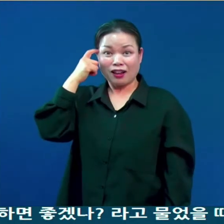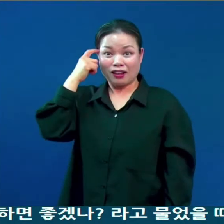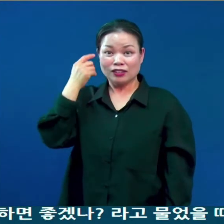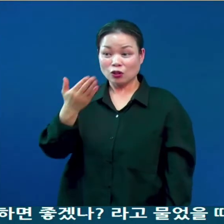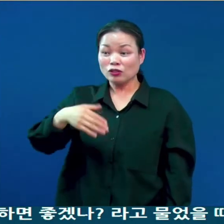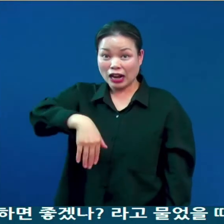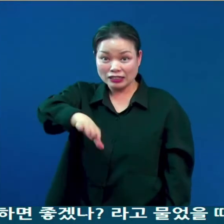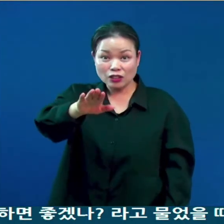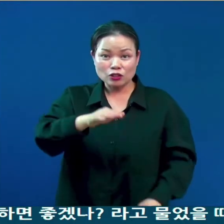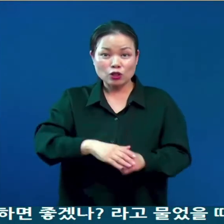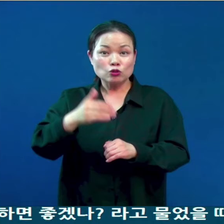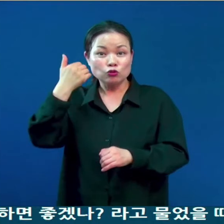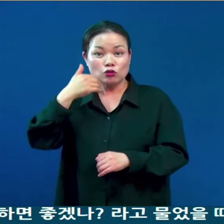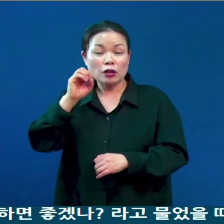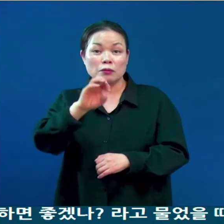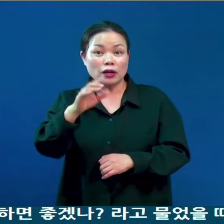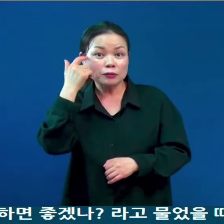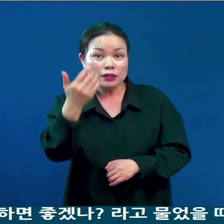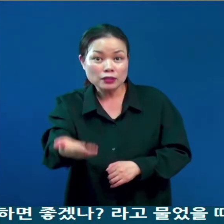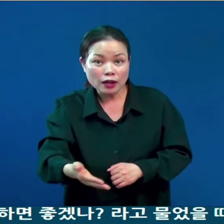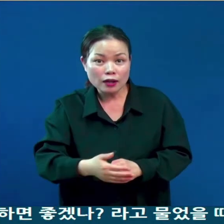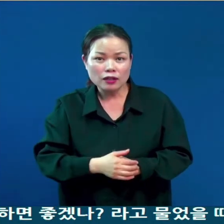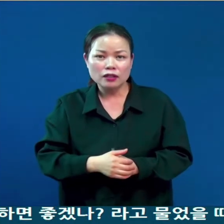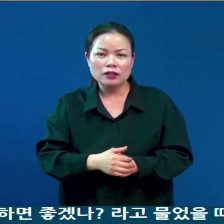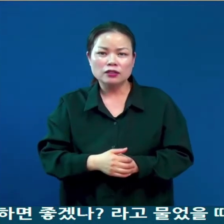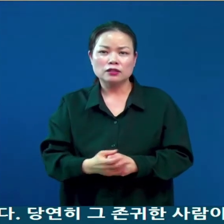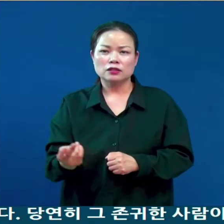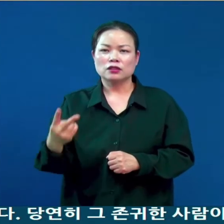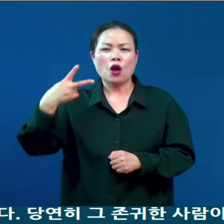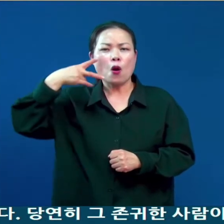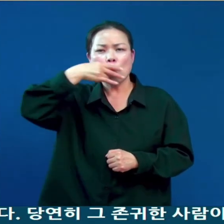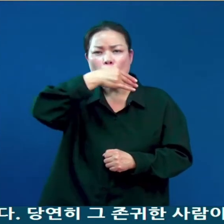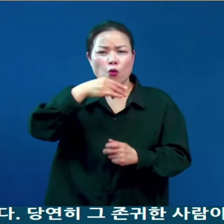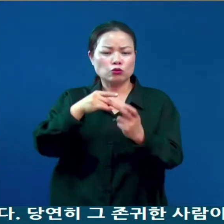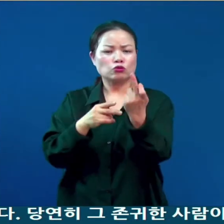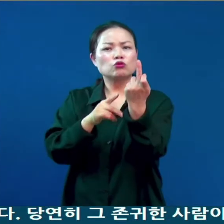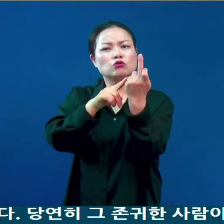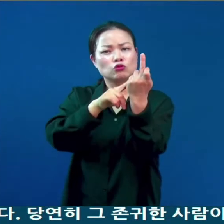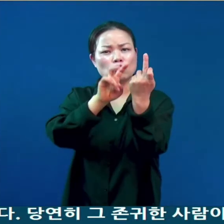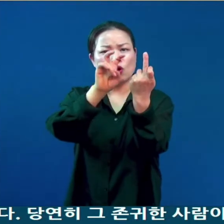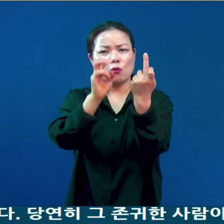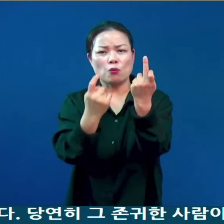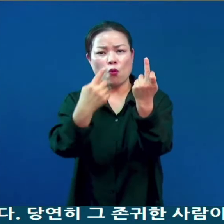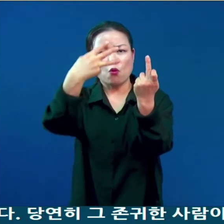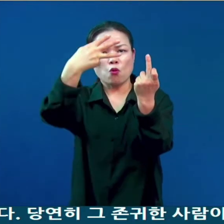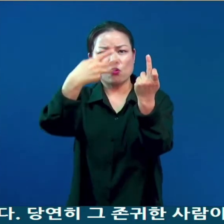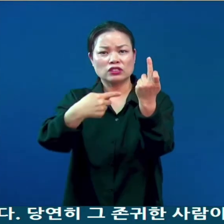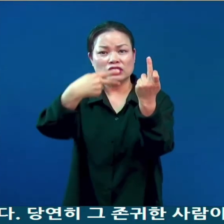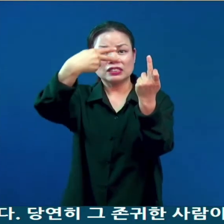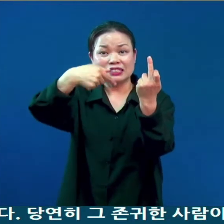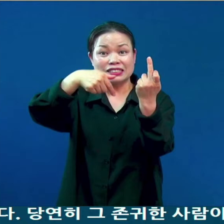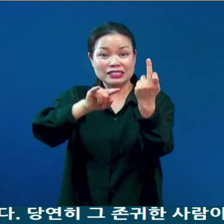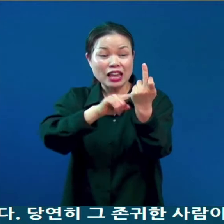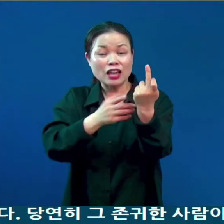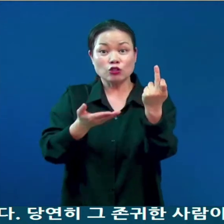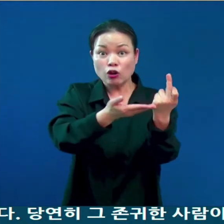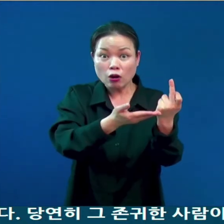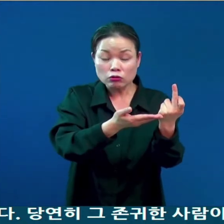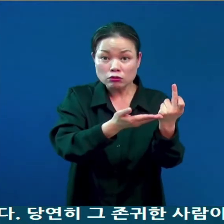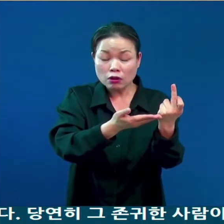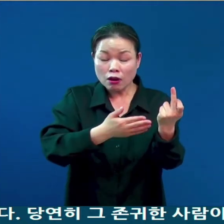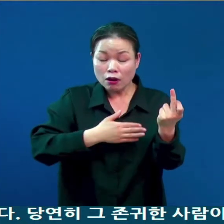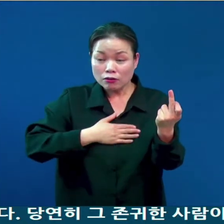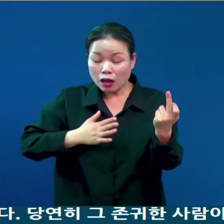가서 너는 가서 그것을 누구에게 하라고 합니까? 모르드게에게 하라고 합니다. 자기가 지금 죽이려고 왕에게 사인을 받으려고 온